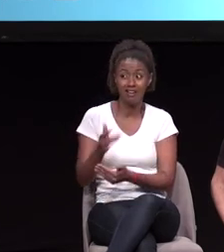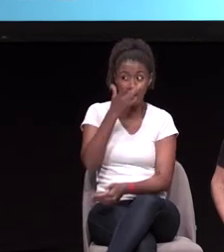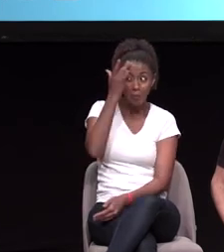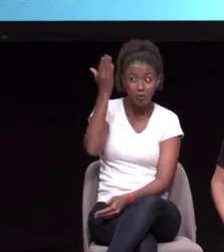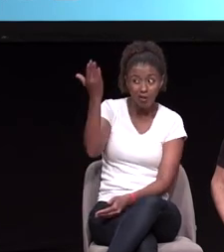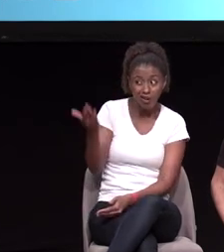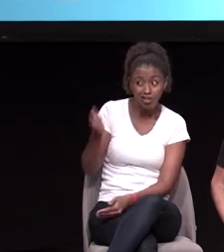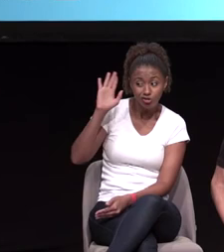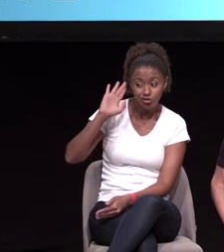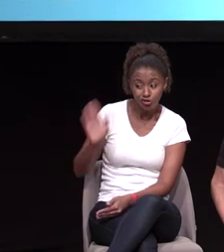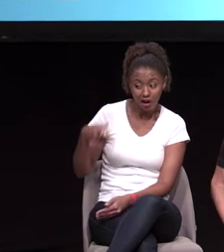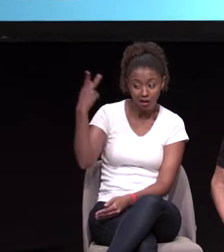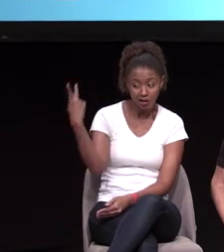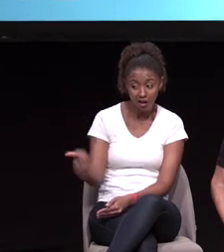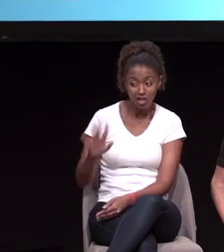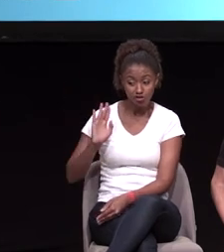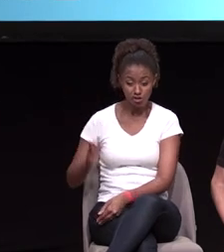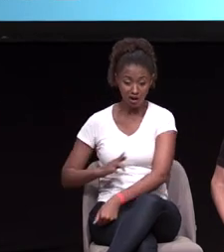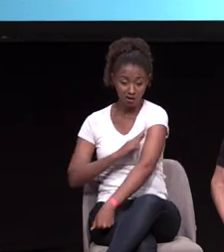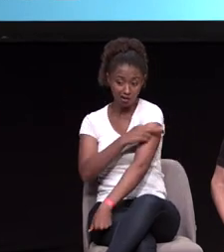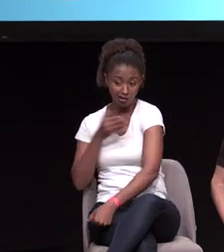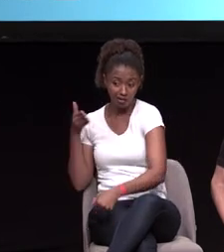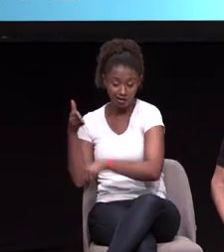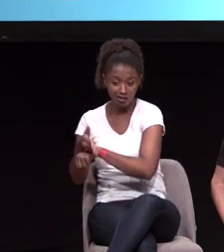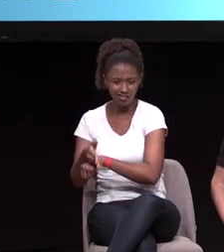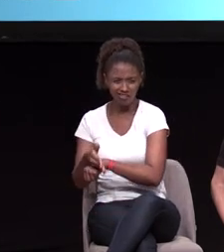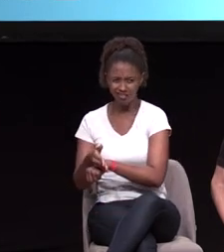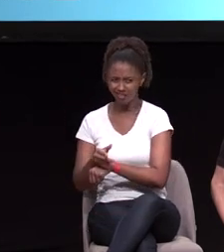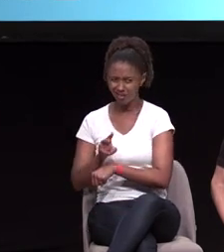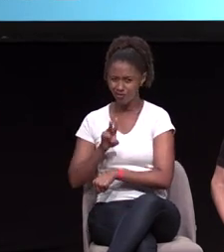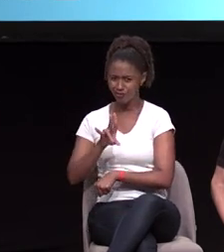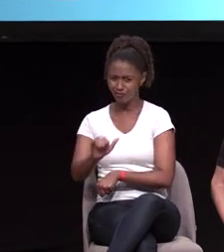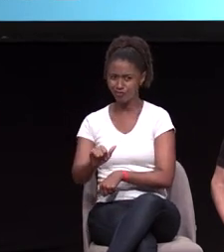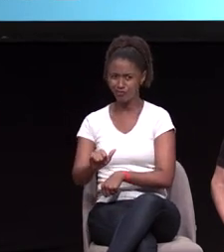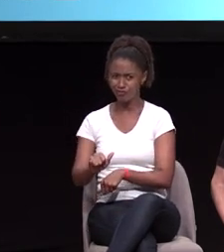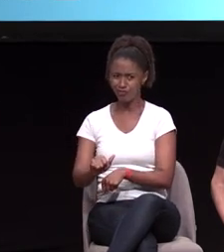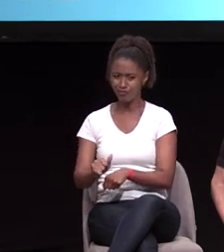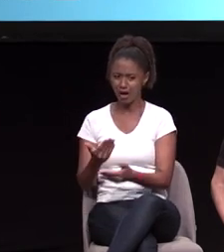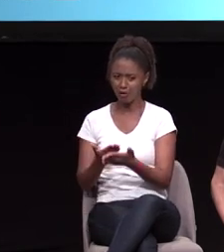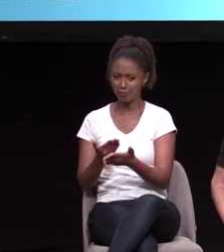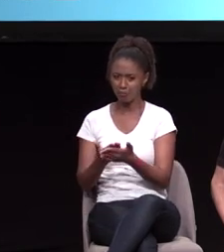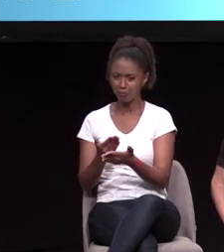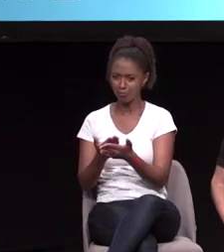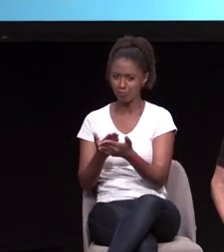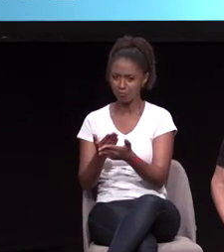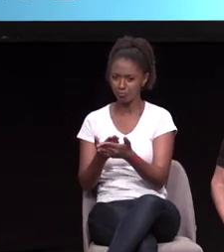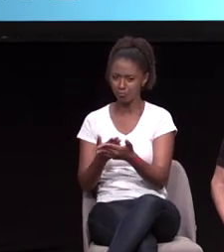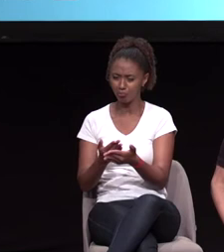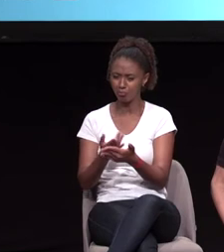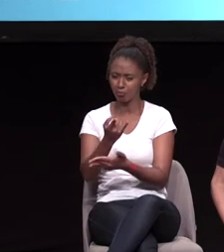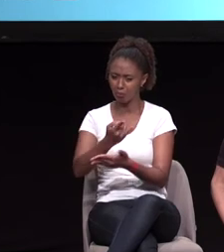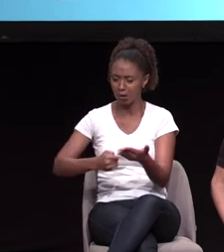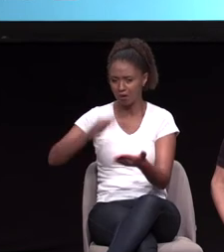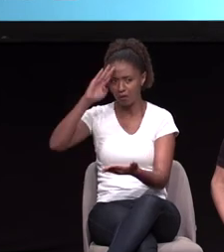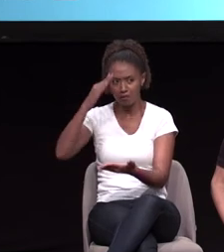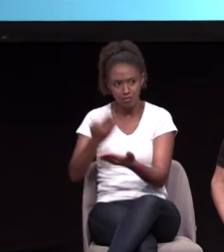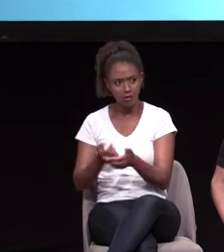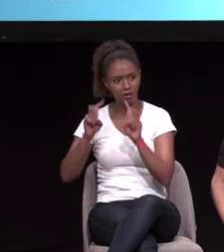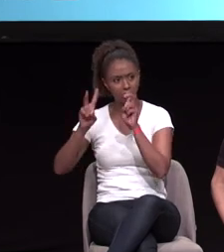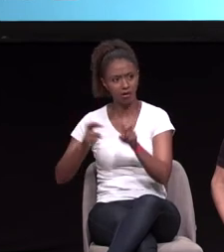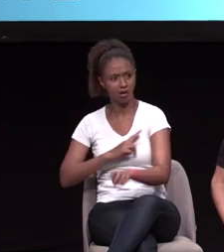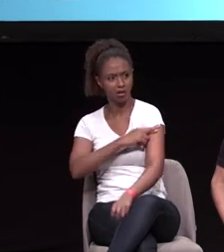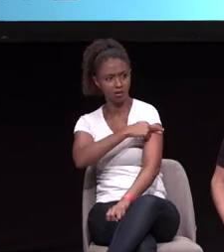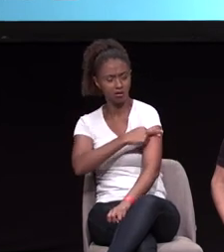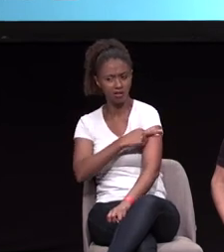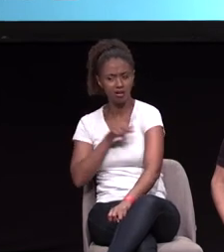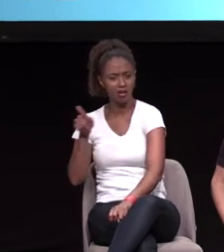local que já iniciada e que vai fazer uma cartografia sobre o candomblé sobre as festas religiosas artística professor que já